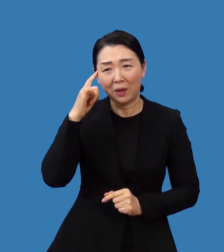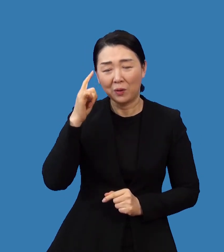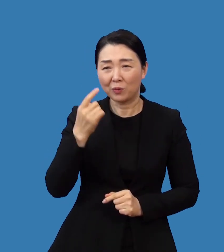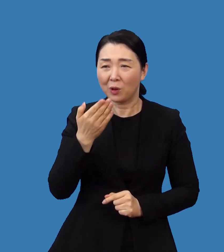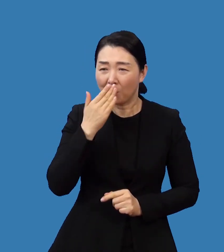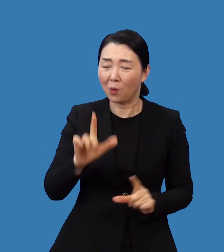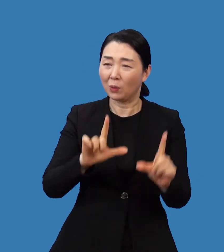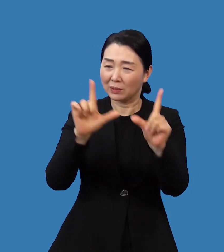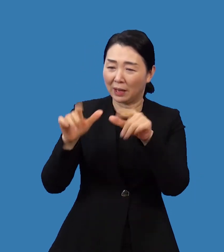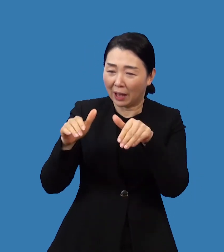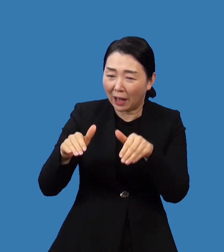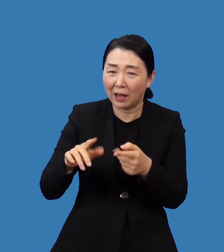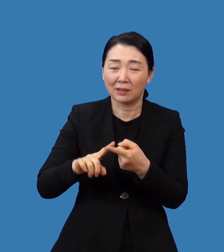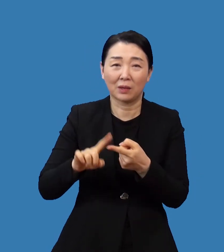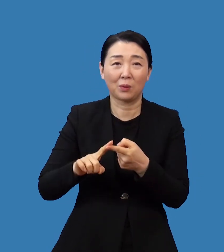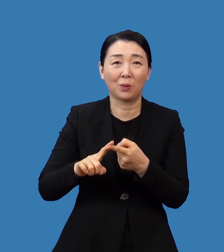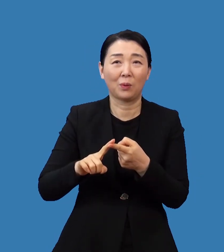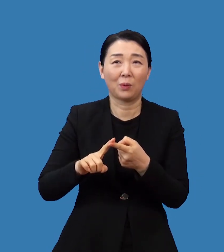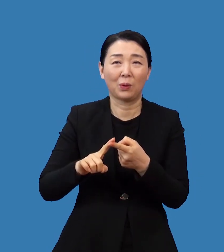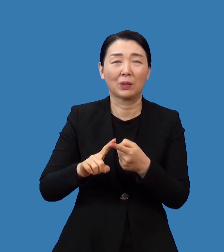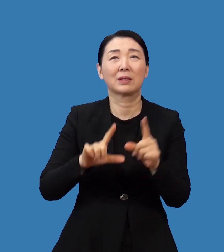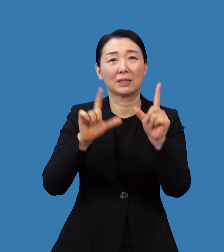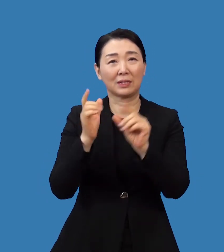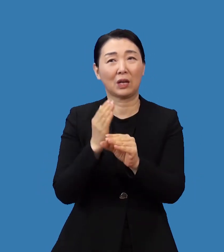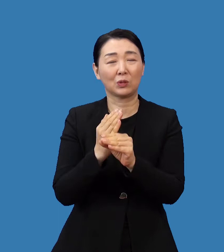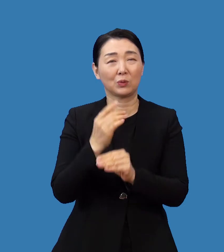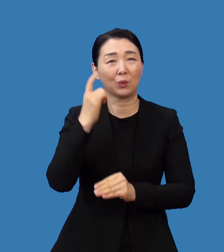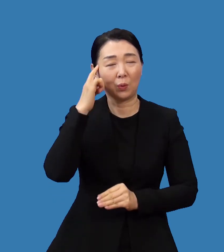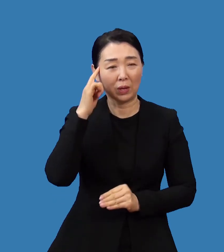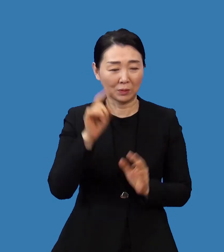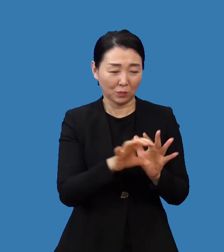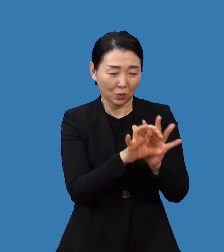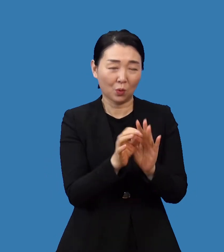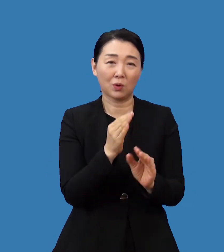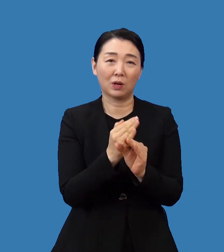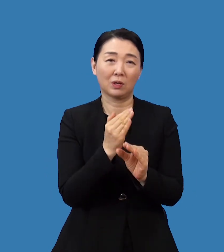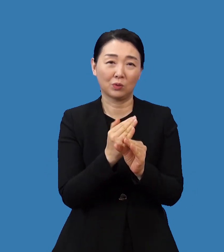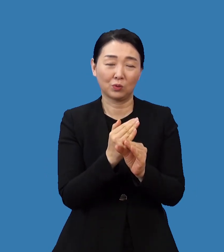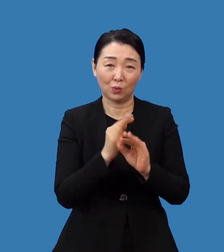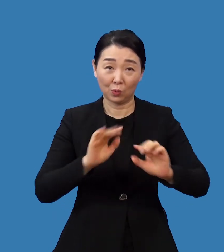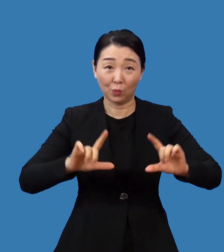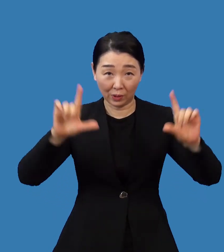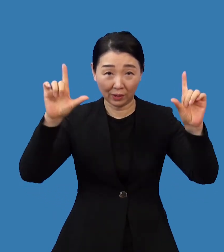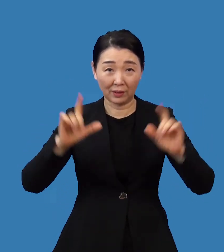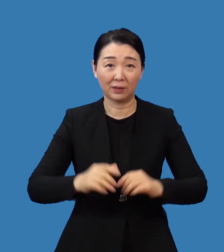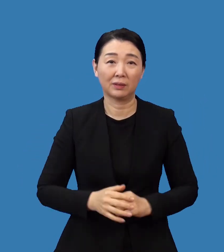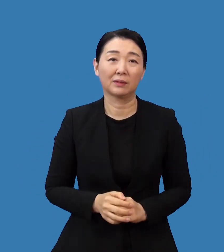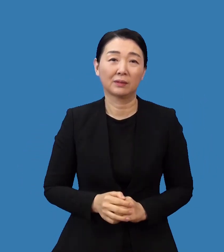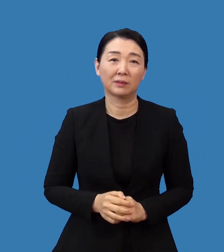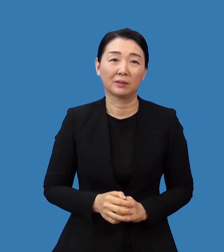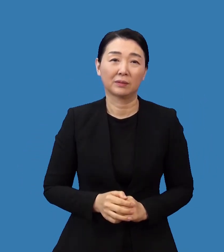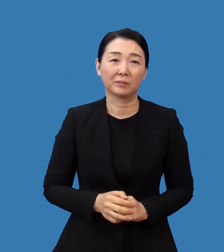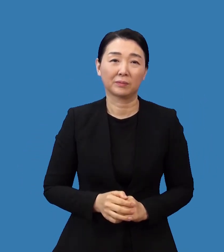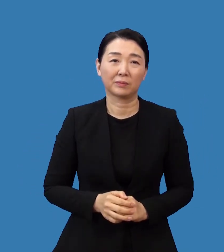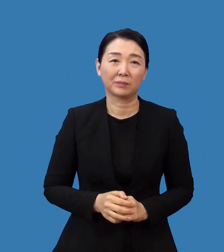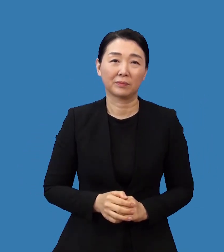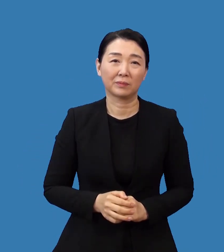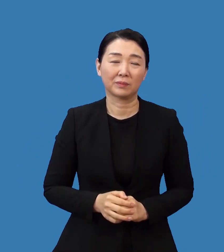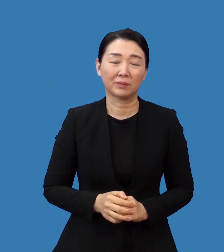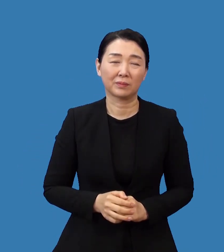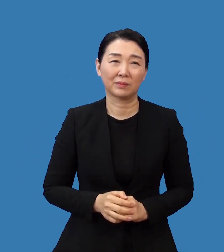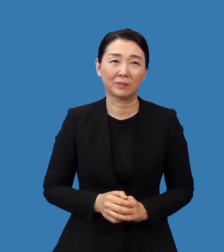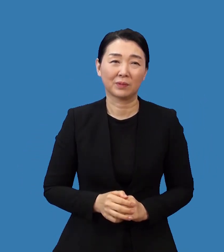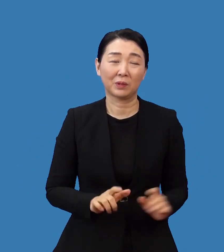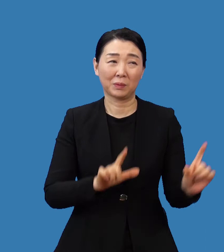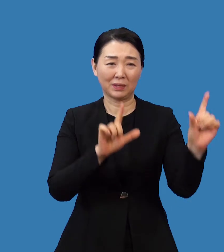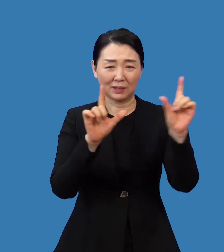매달려 특별히 코로나를 경험하면서 금년 하루 쉽지 않은 한 해를 살아온